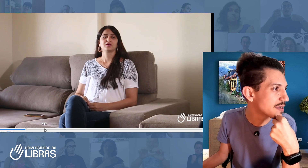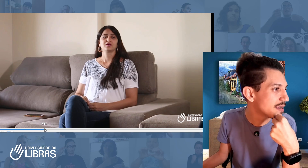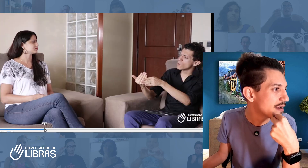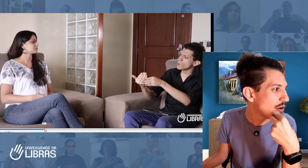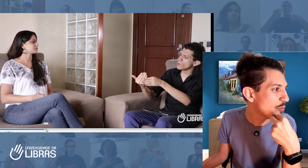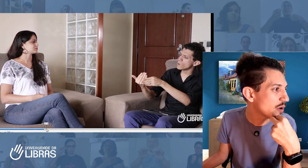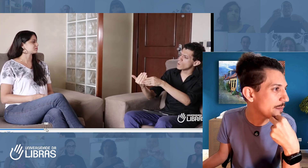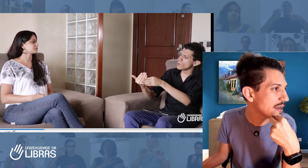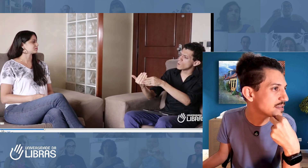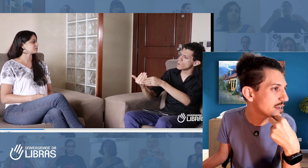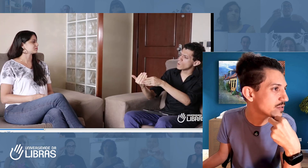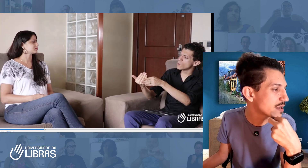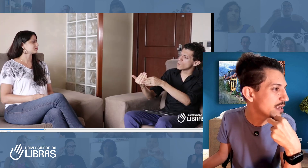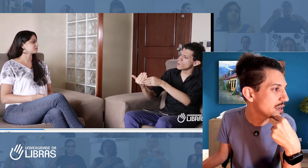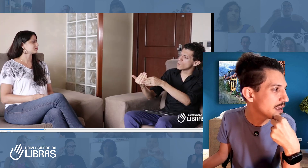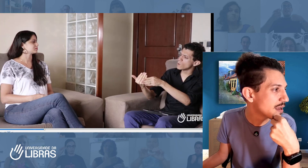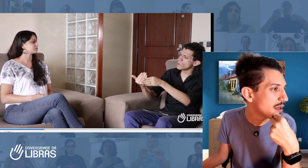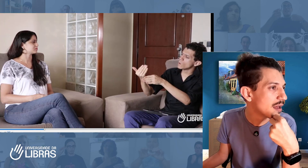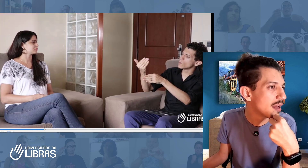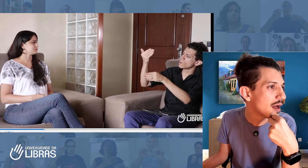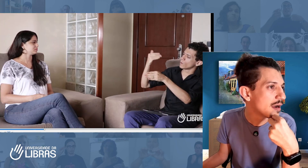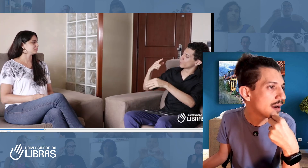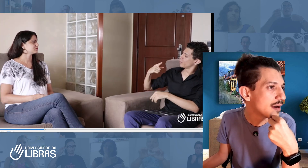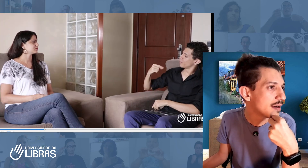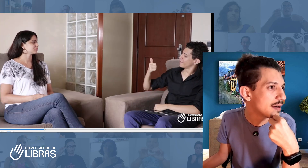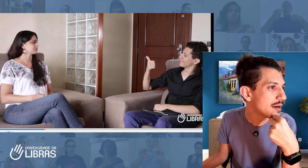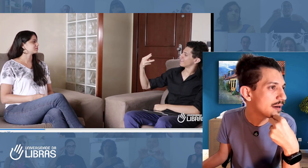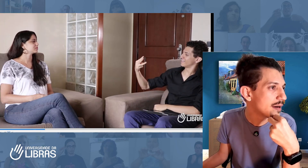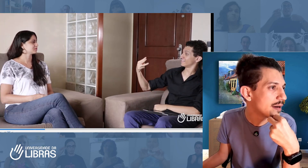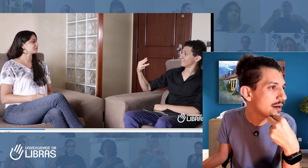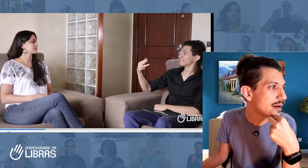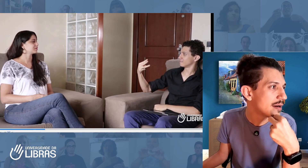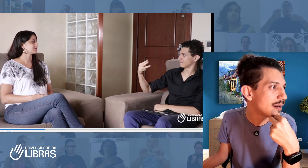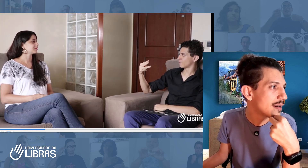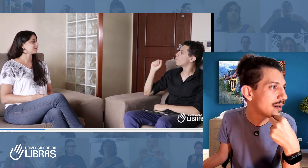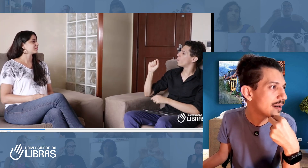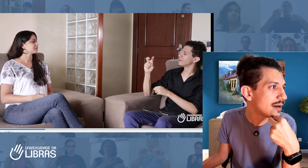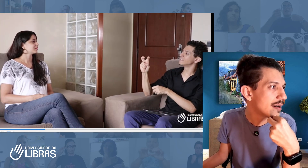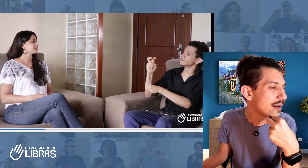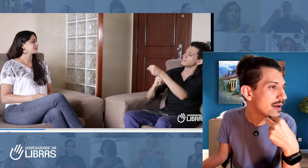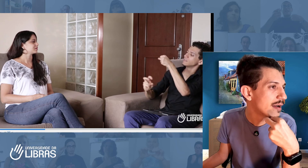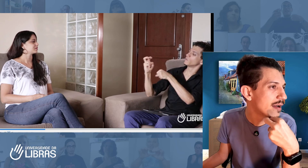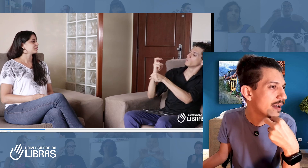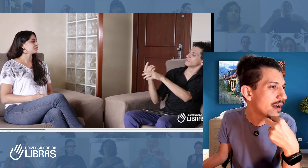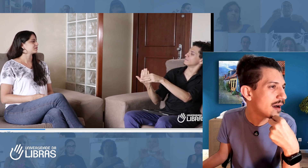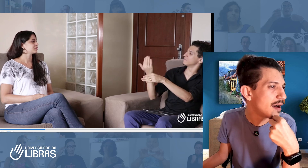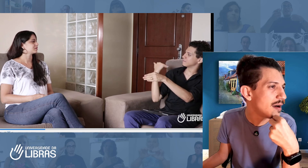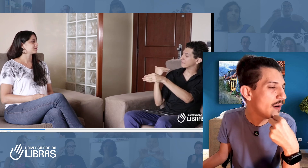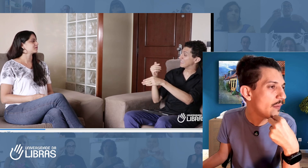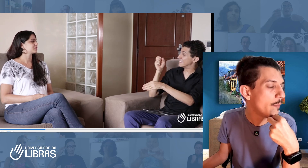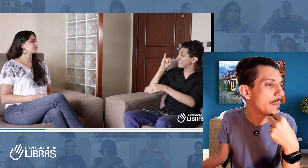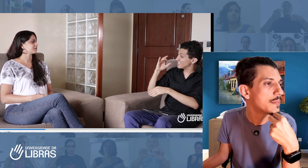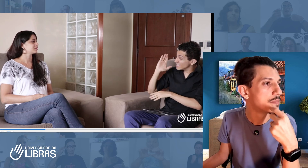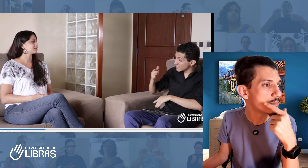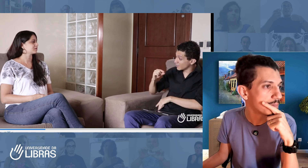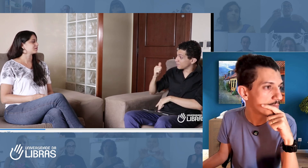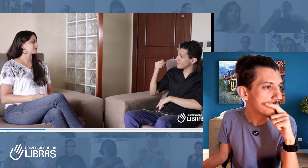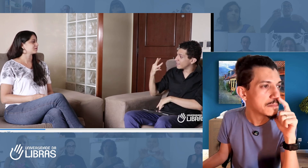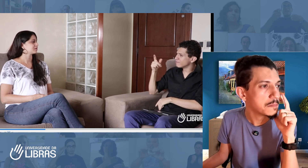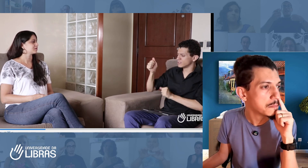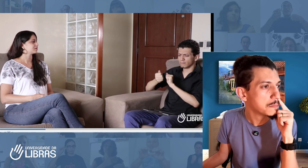Libras. Vou pular mais trechos aqui. Pensando o seguinte, como que seria se há 5 anos atrás, ou seja,